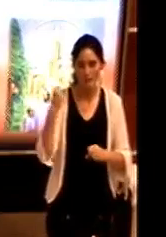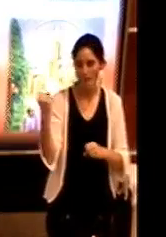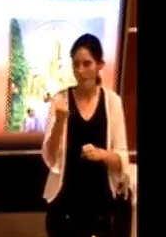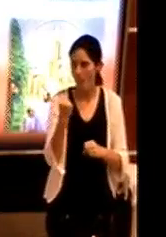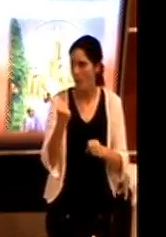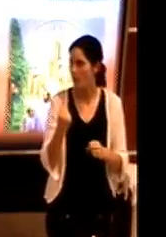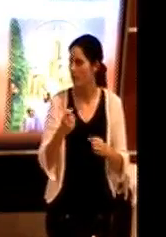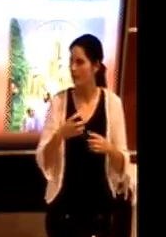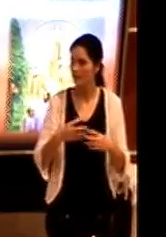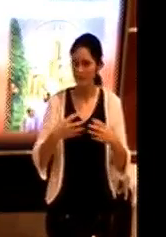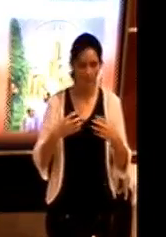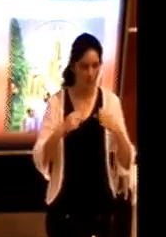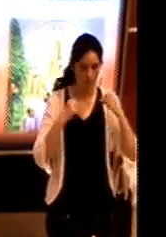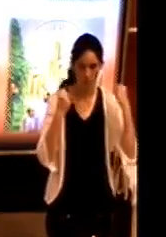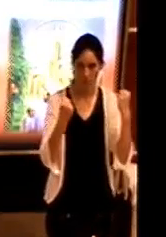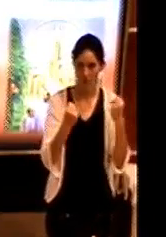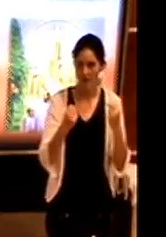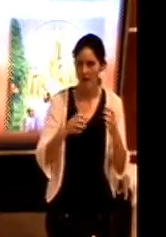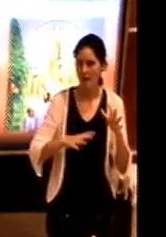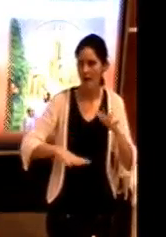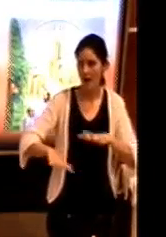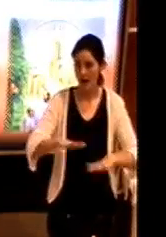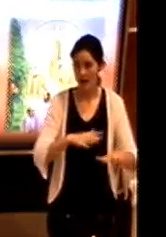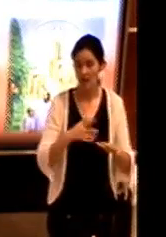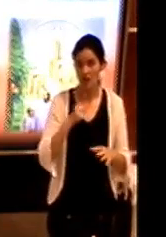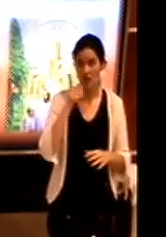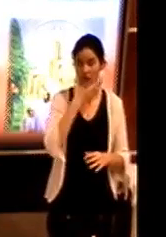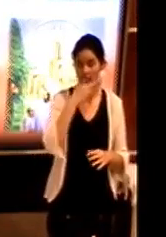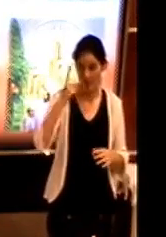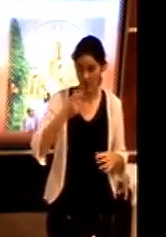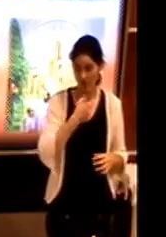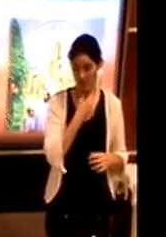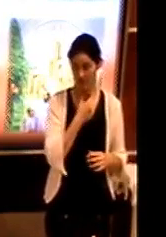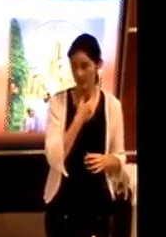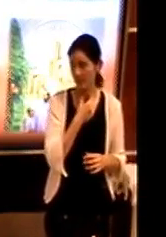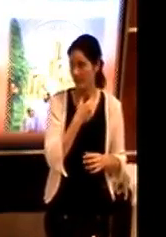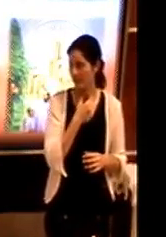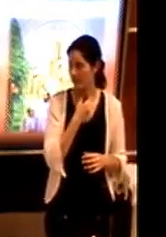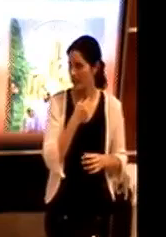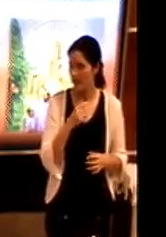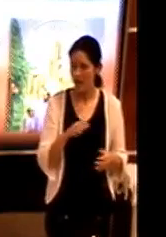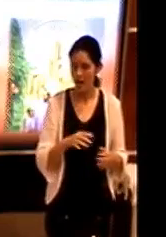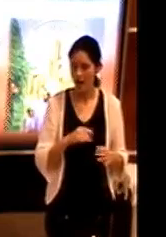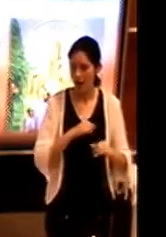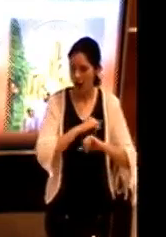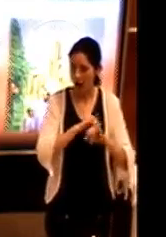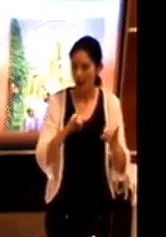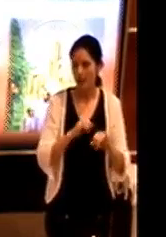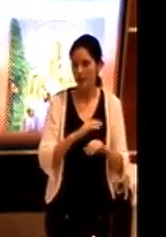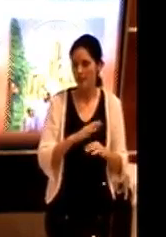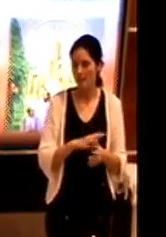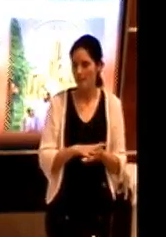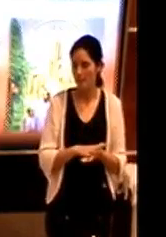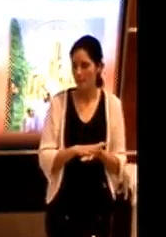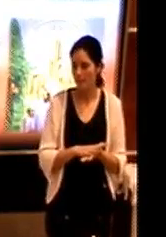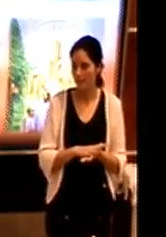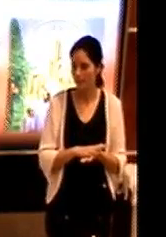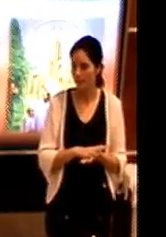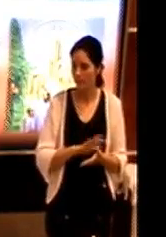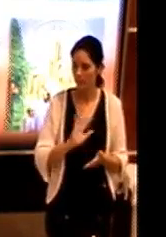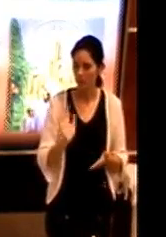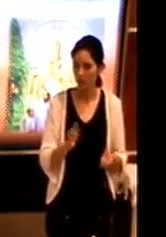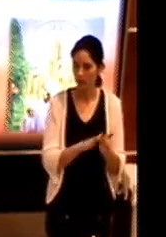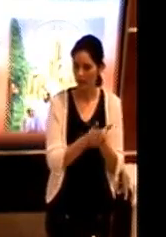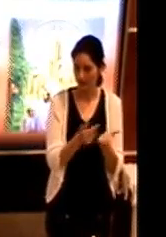el libro de Santiago. Eso es lo que explica también en Hebreos, todo el libro de Hebreos. Bueno, aquí está el centro mismo del plan